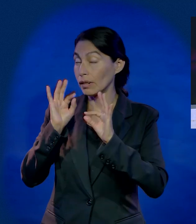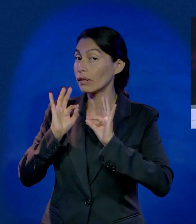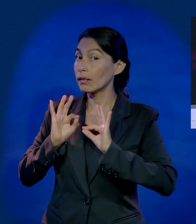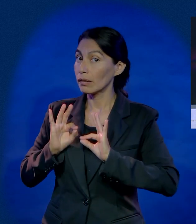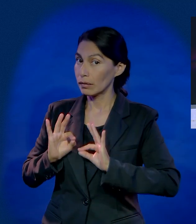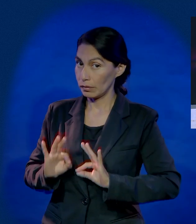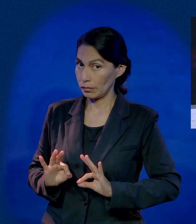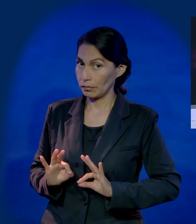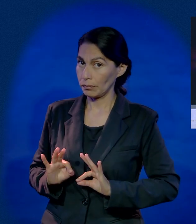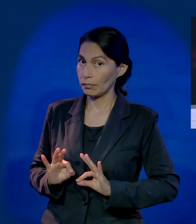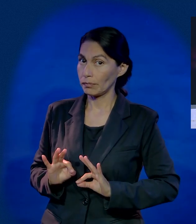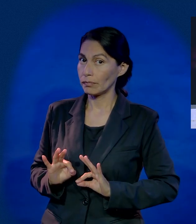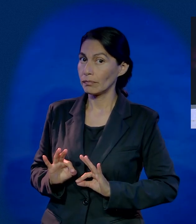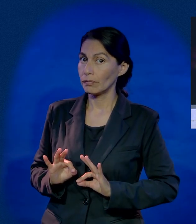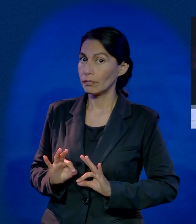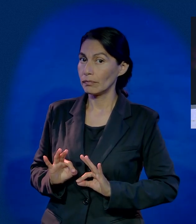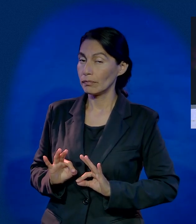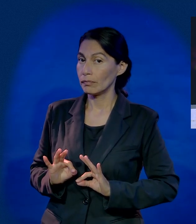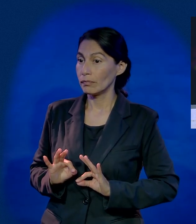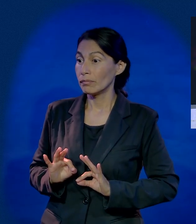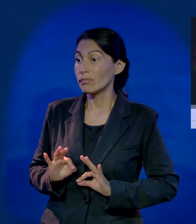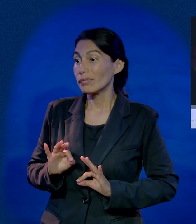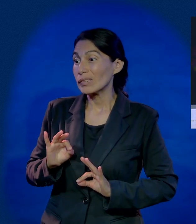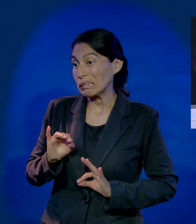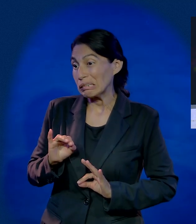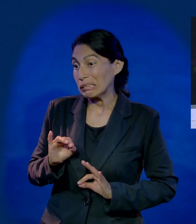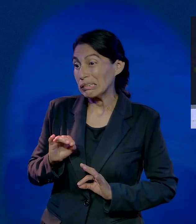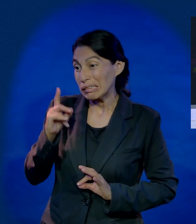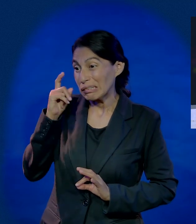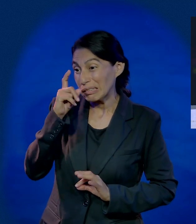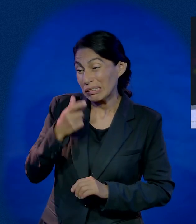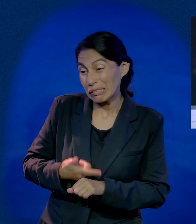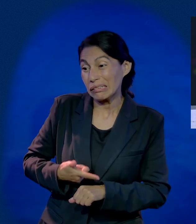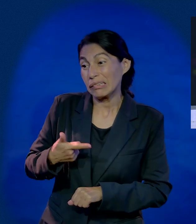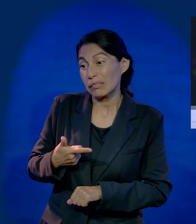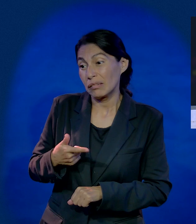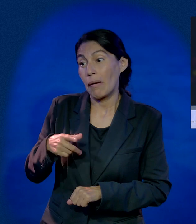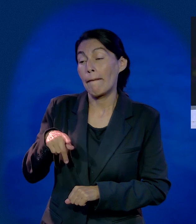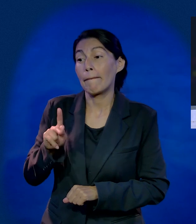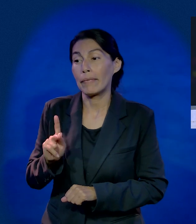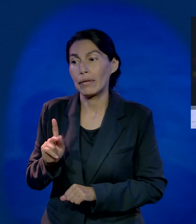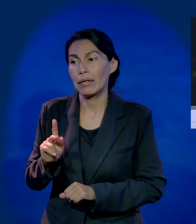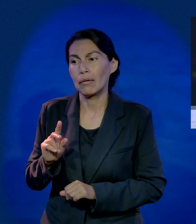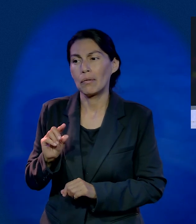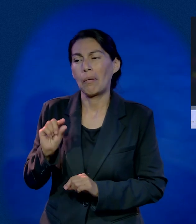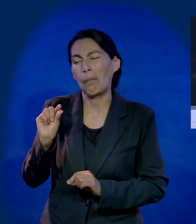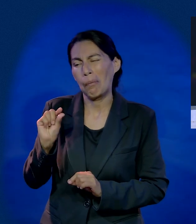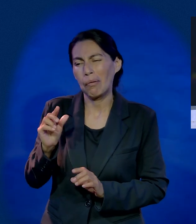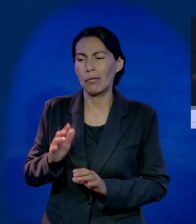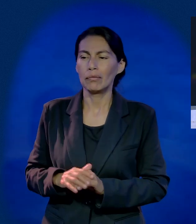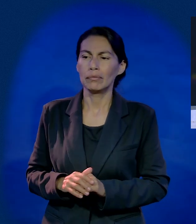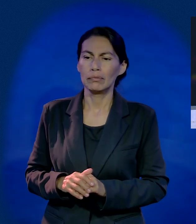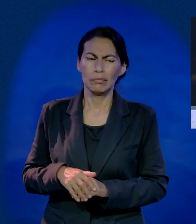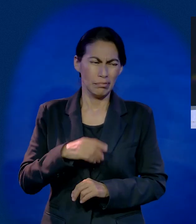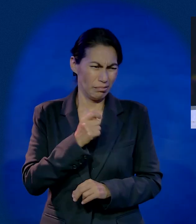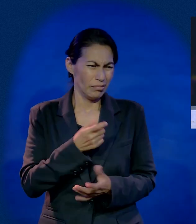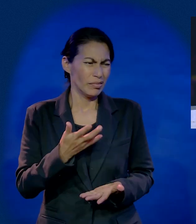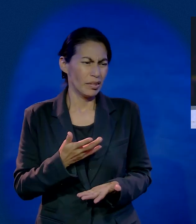Mire, señor, tranquilo. El asunto, o sea, sí es grave, pero no